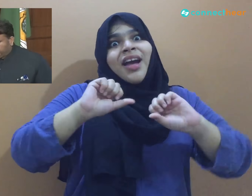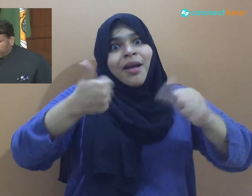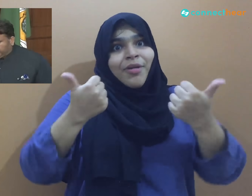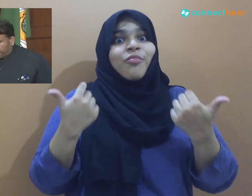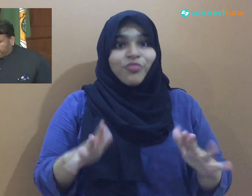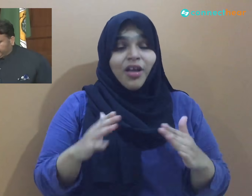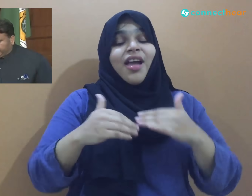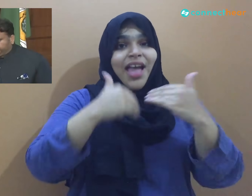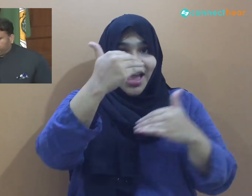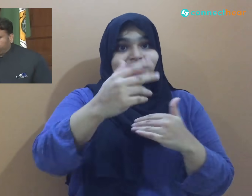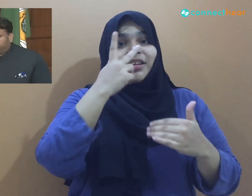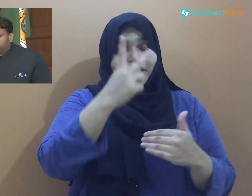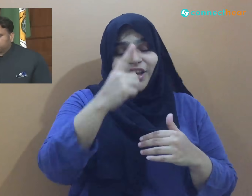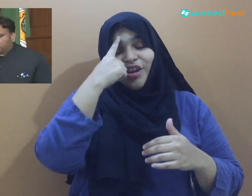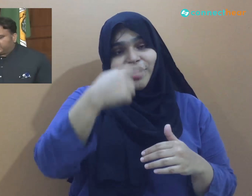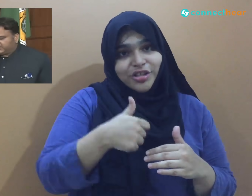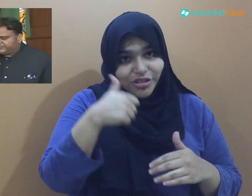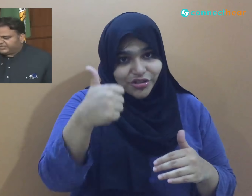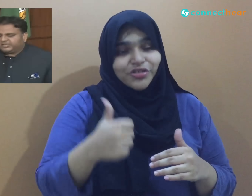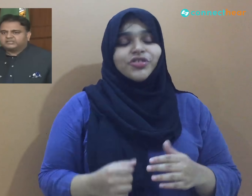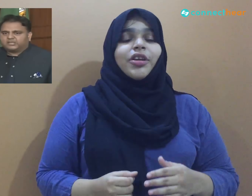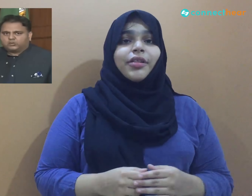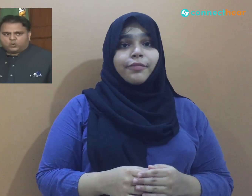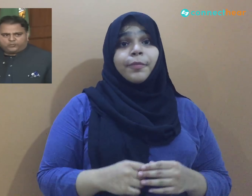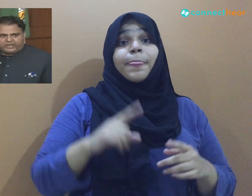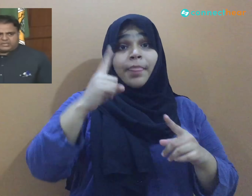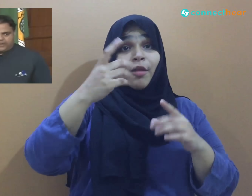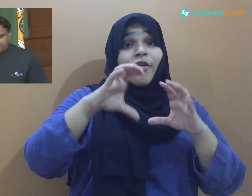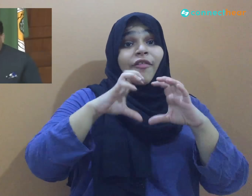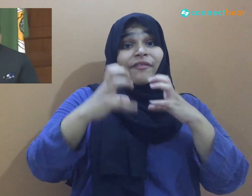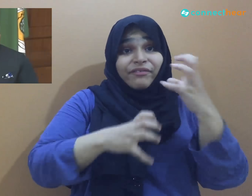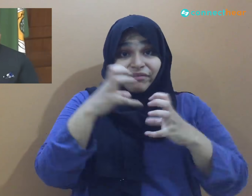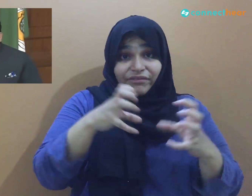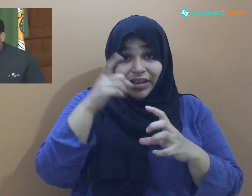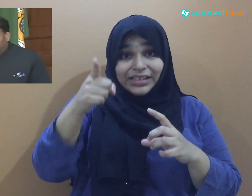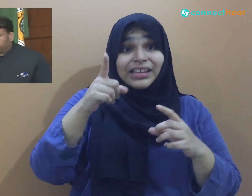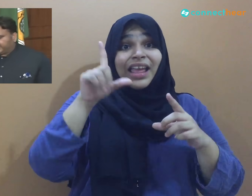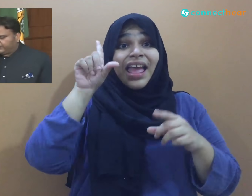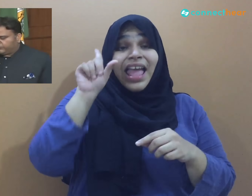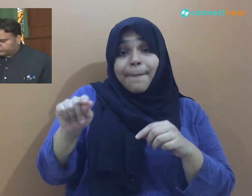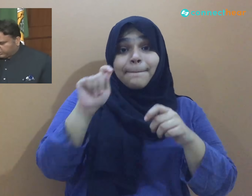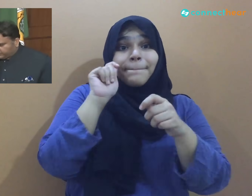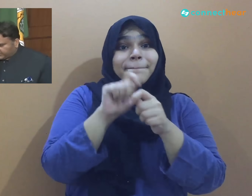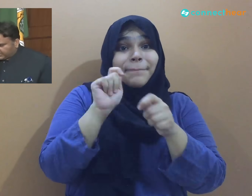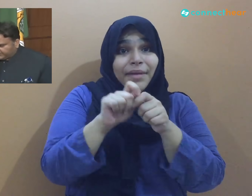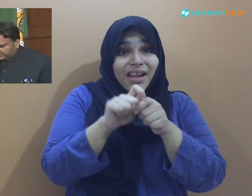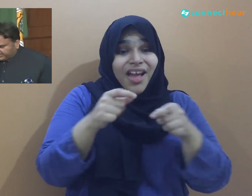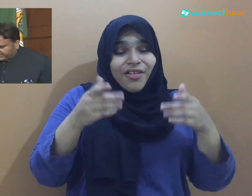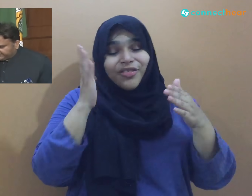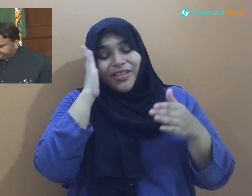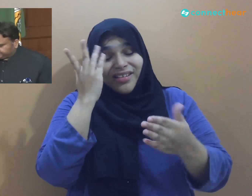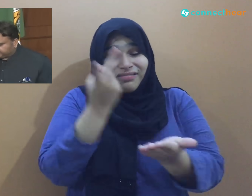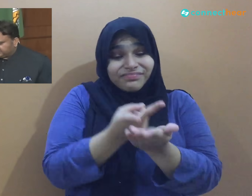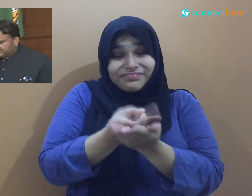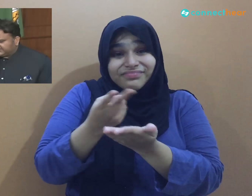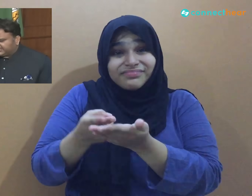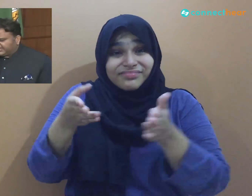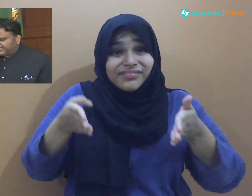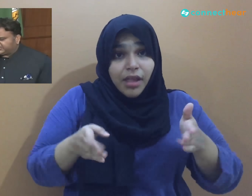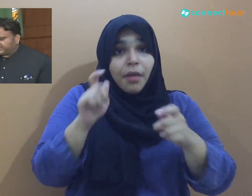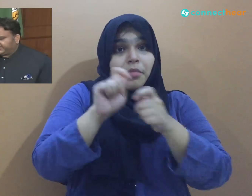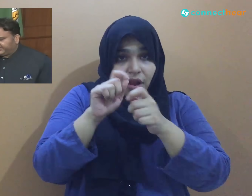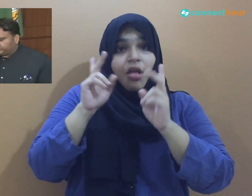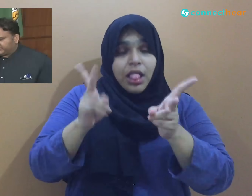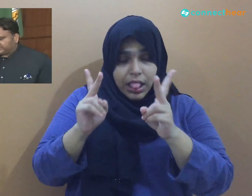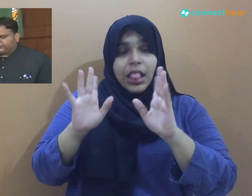پہ دکھائیں گے. پاکستان آرڈیننس فیکٹری سر کووینٹ اپنا جو وینٹیلیٹر ہے اس کے اوپر کام کر رہی ہے. اس طرح